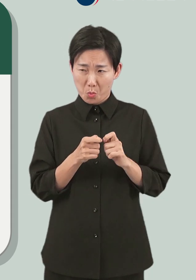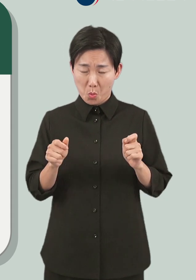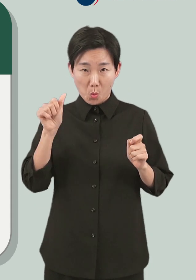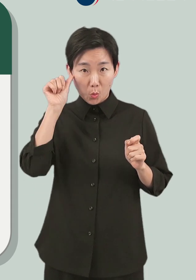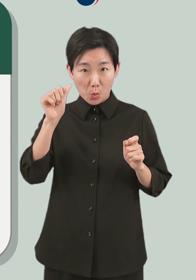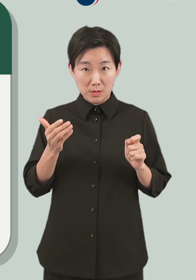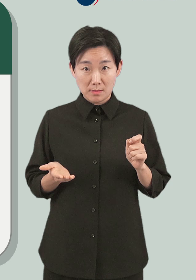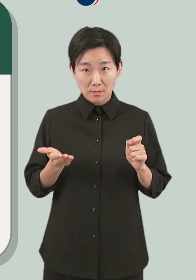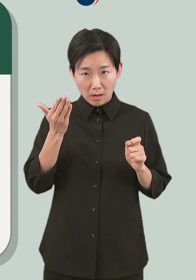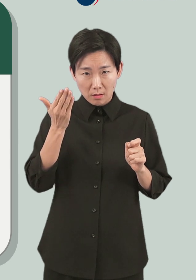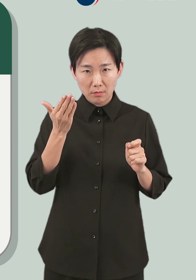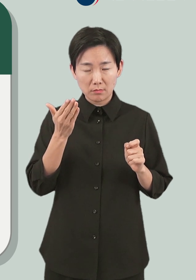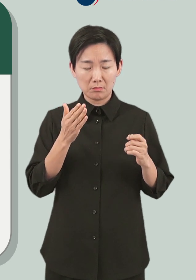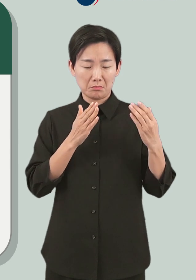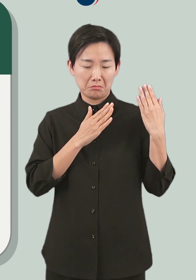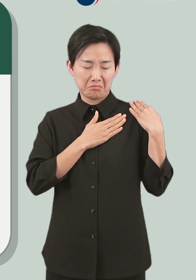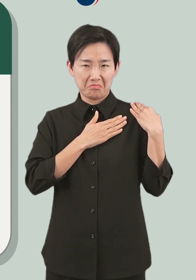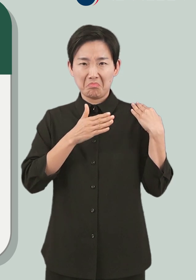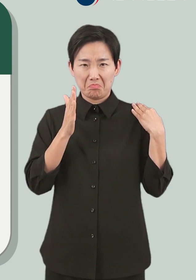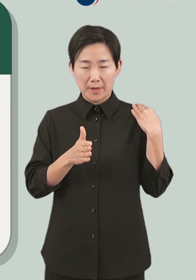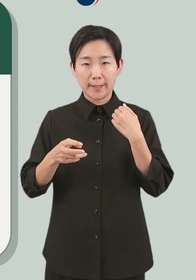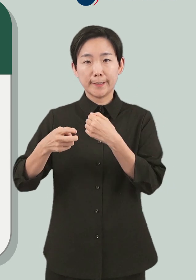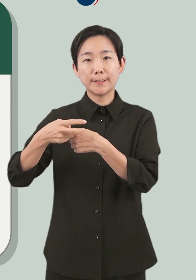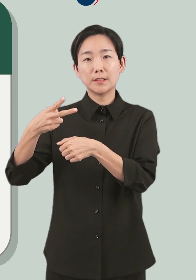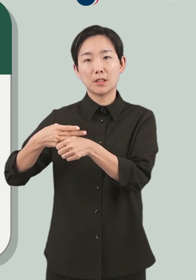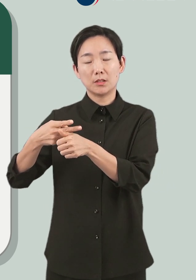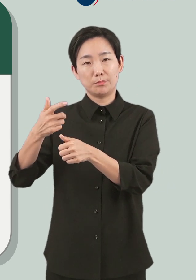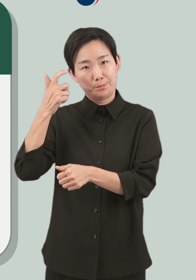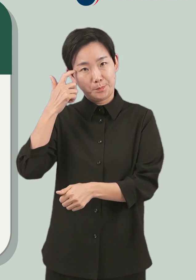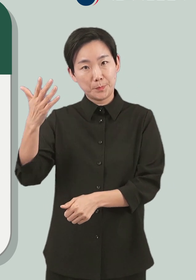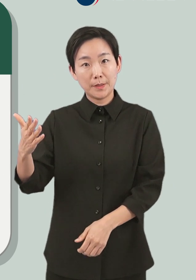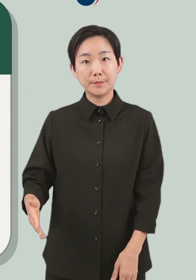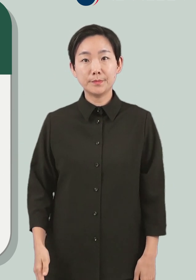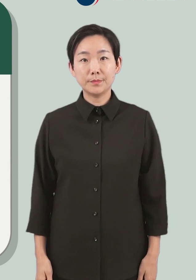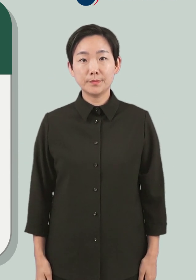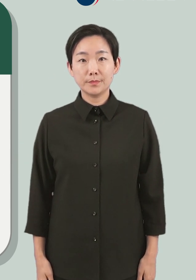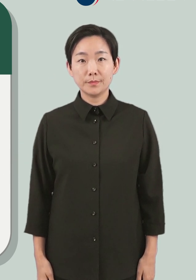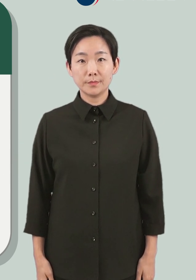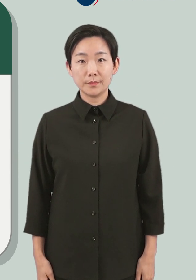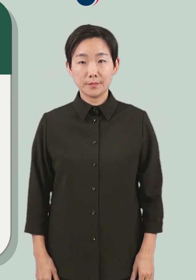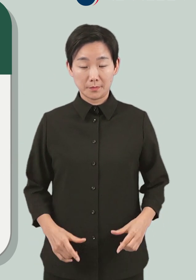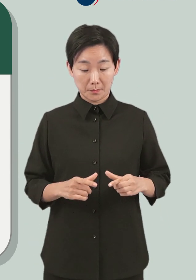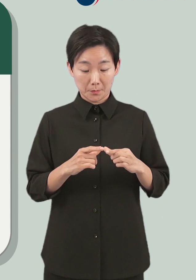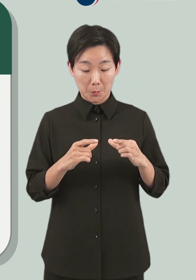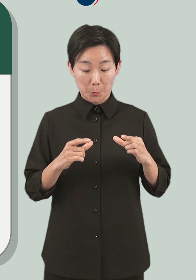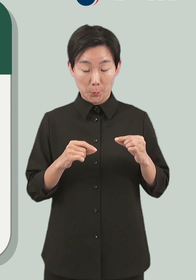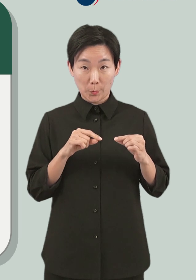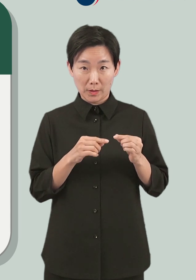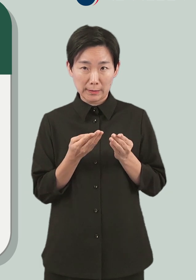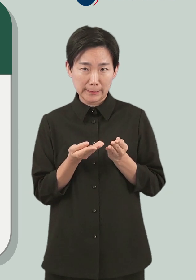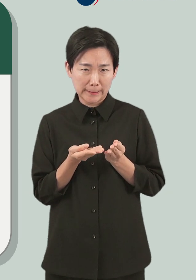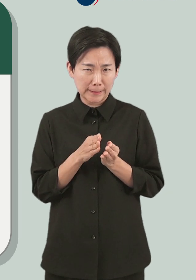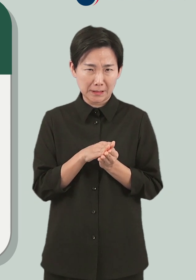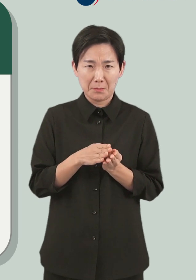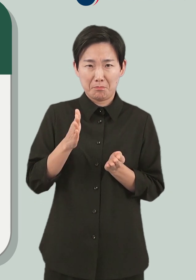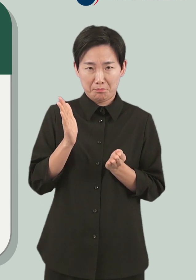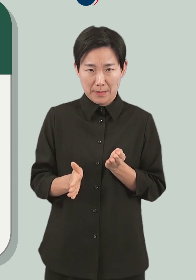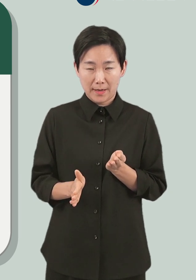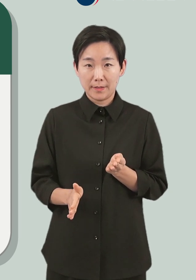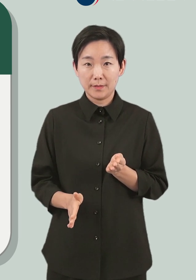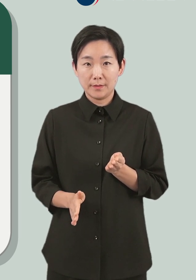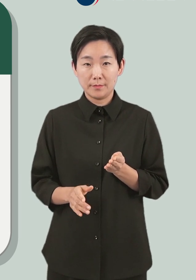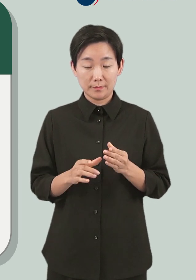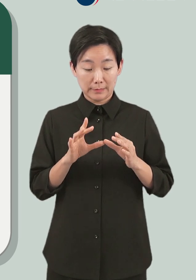심각하게 만성이거나 5일 이상 통증이 지속되는 경우 장치 사용을 멈추고 의사에게 문의해야 합니다.